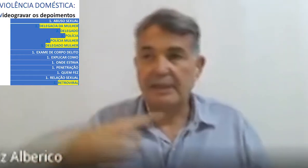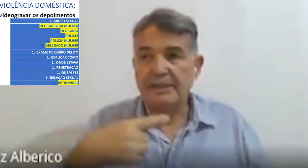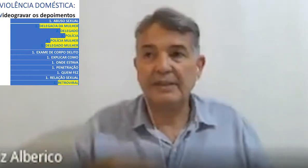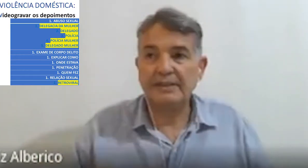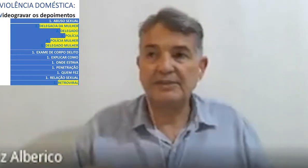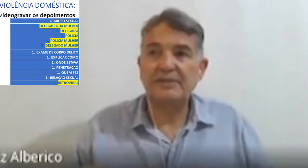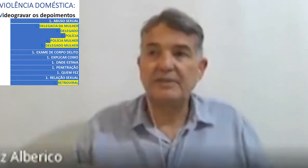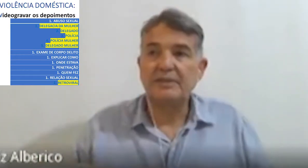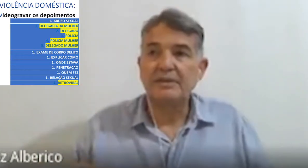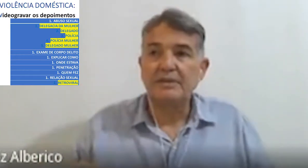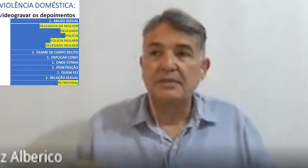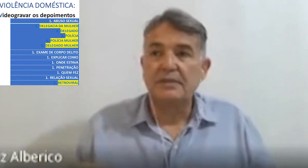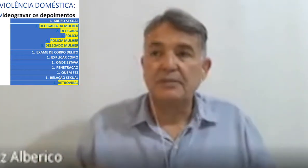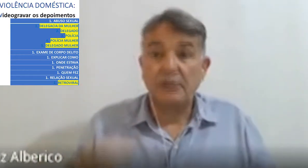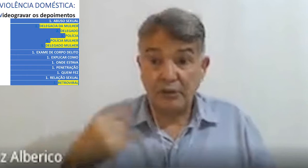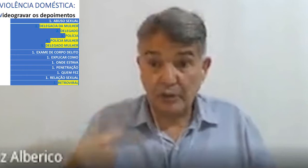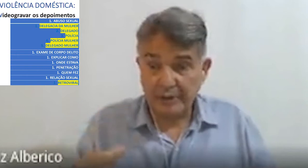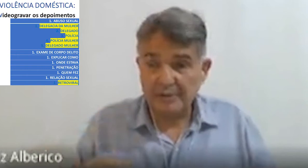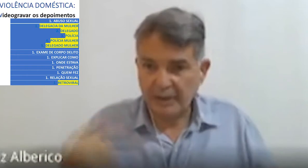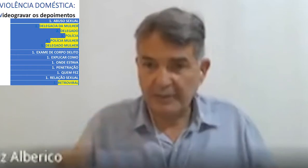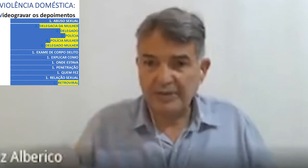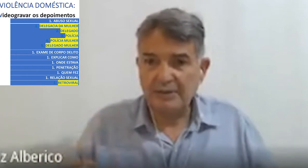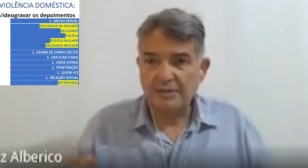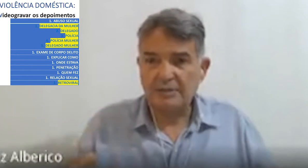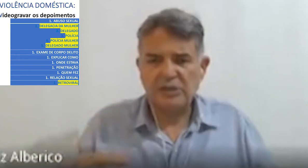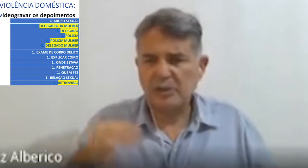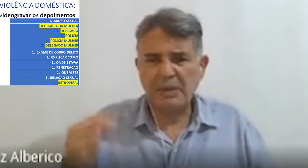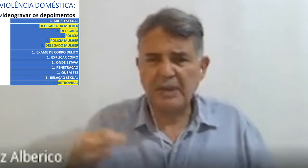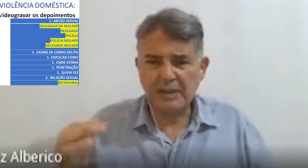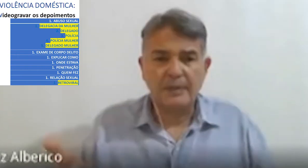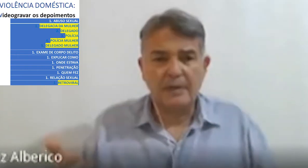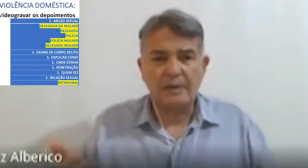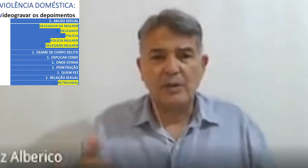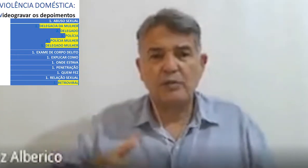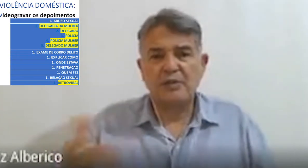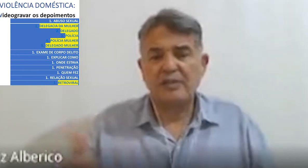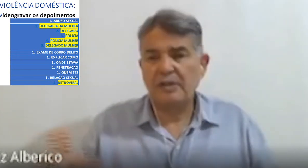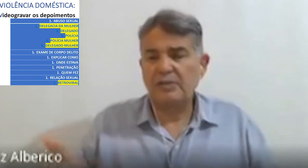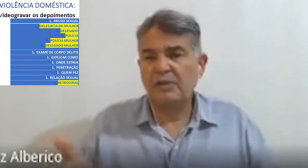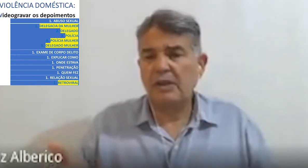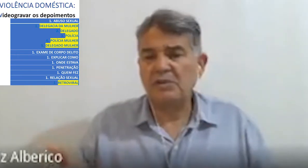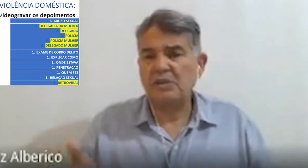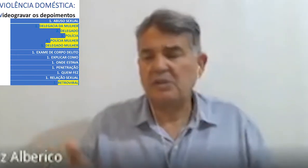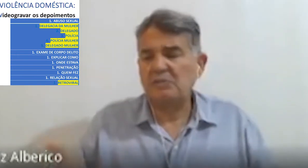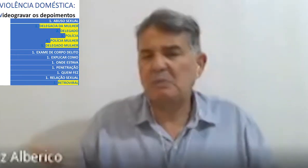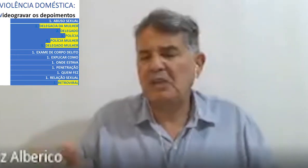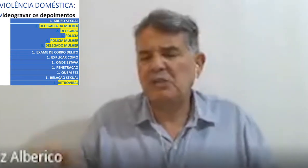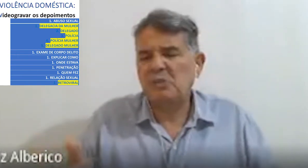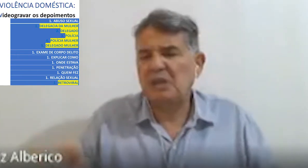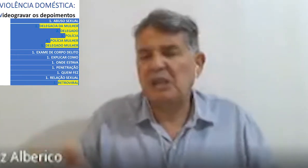de Recife. Professora de Libras. Simplesmente ela disse, não vou fazer o sinal de pênis porque a